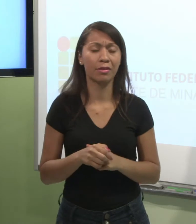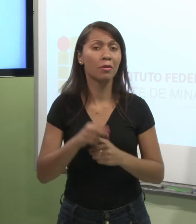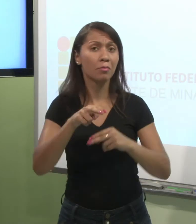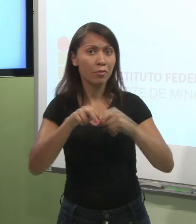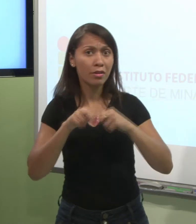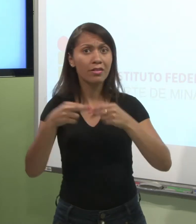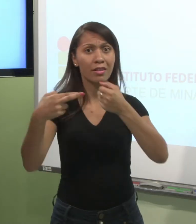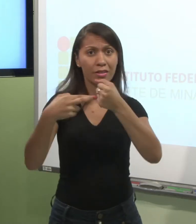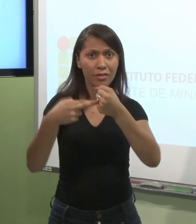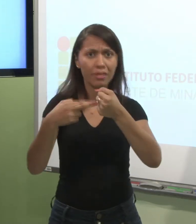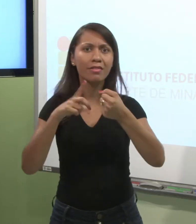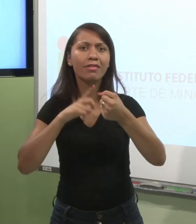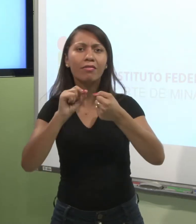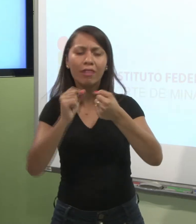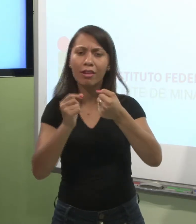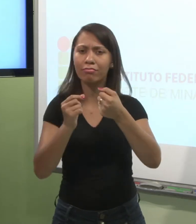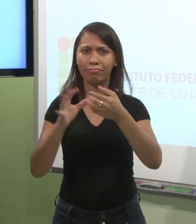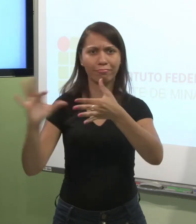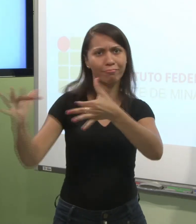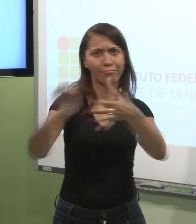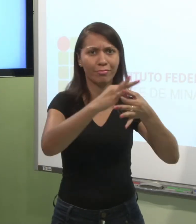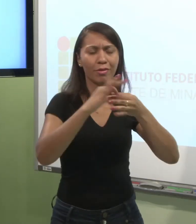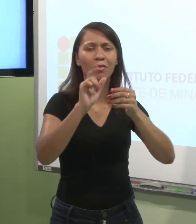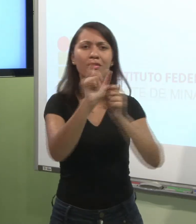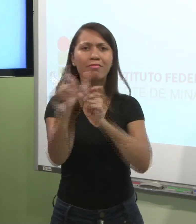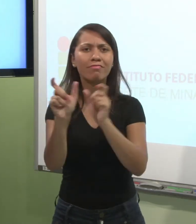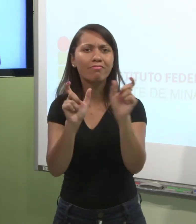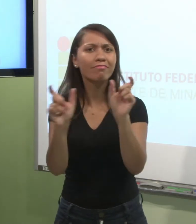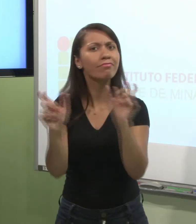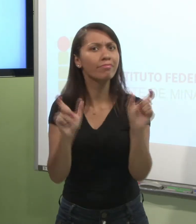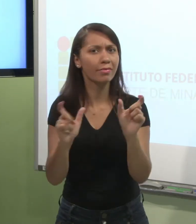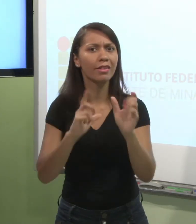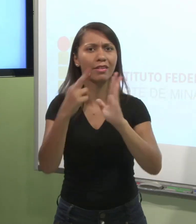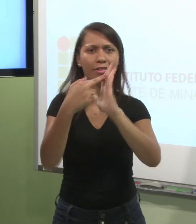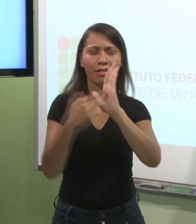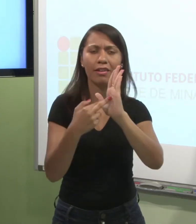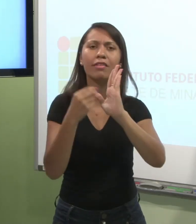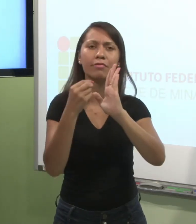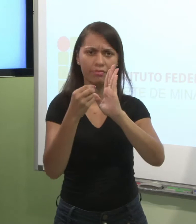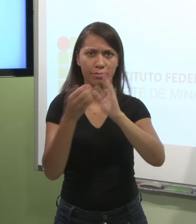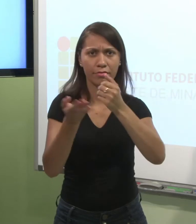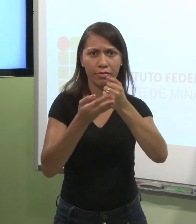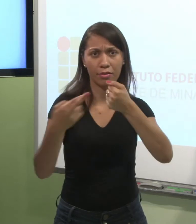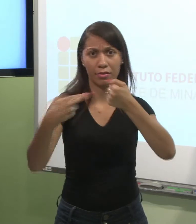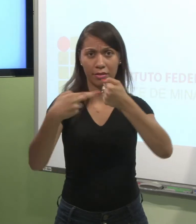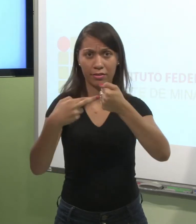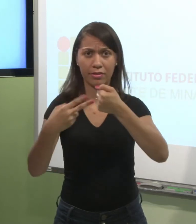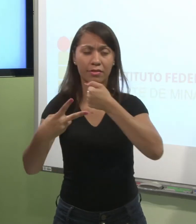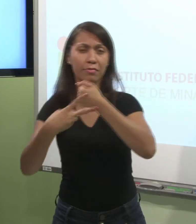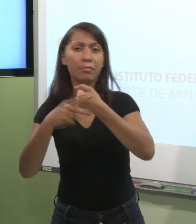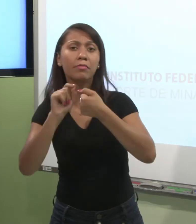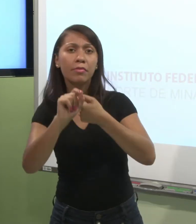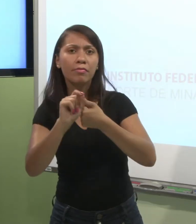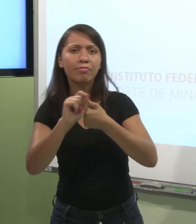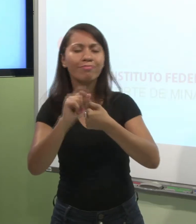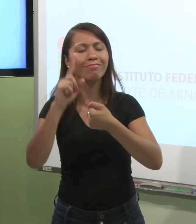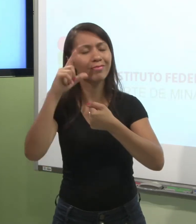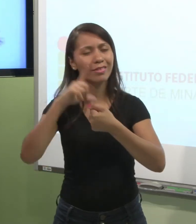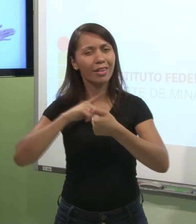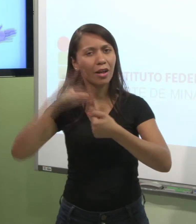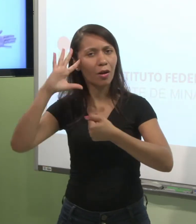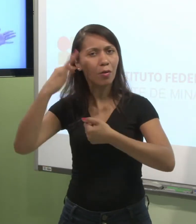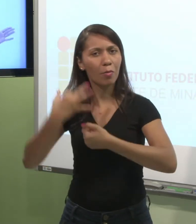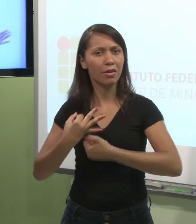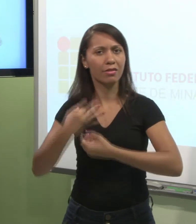entre as palavras. As regras básicas da regência verbal passam pela compreensão